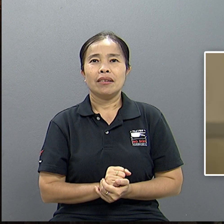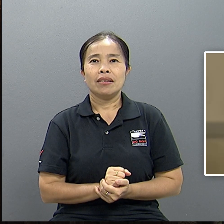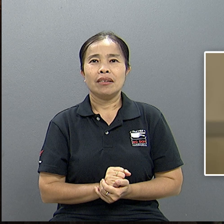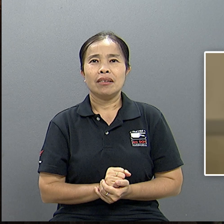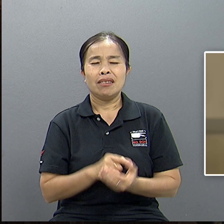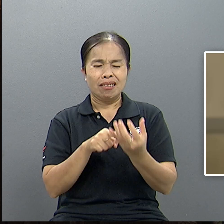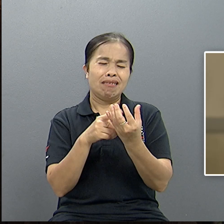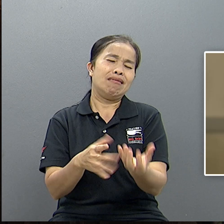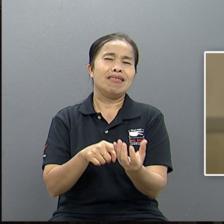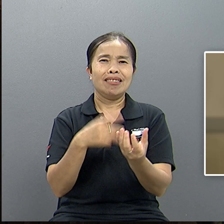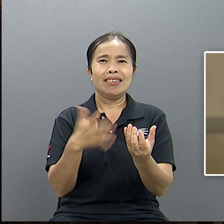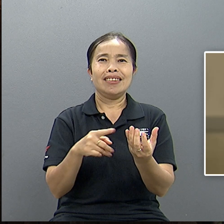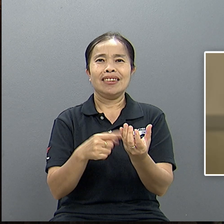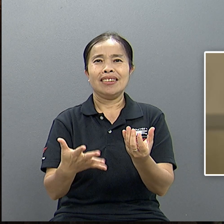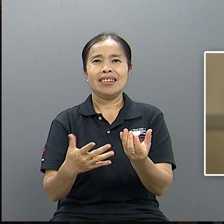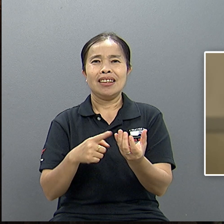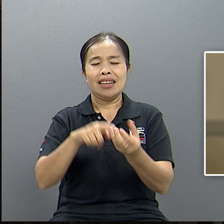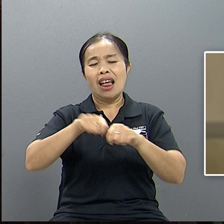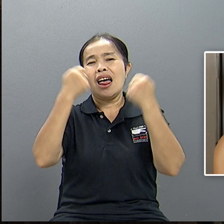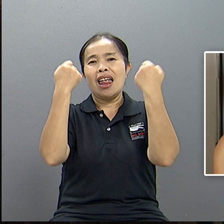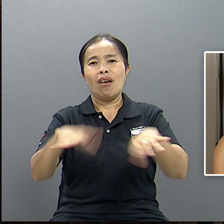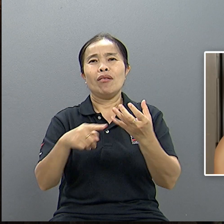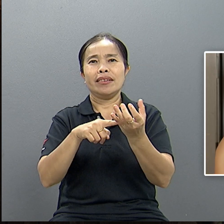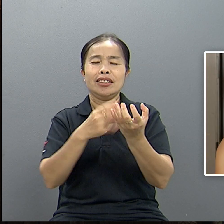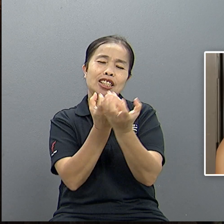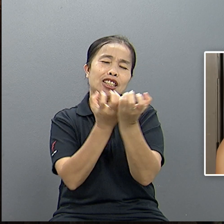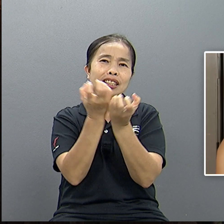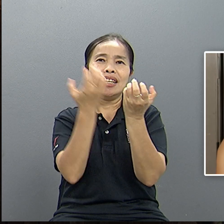ดูสิพังอีกแล้ว